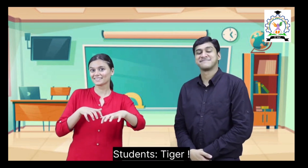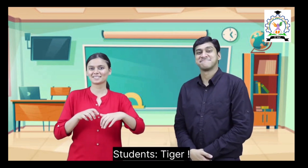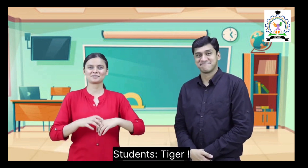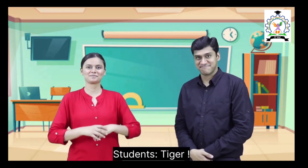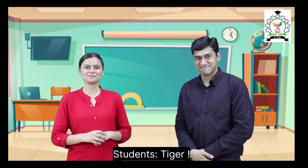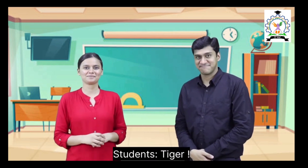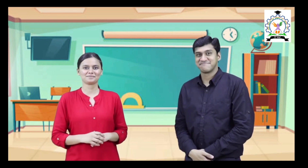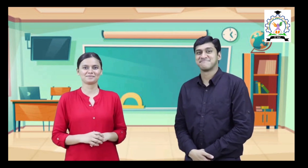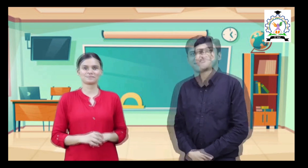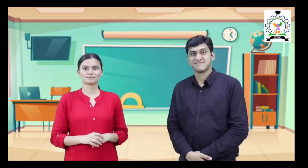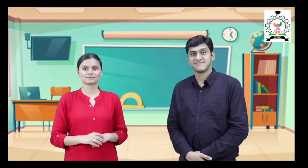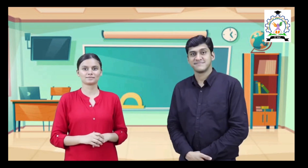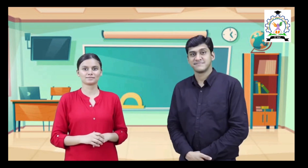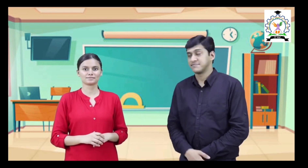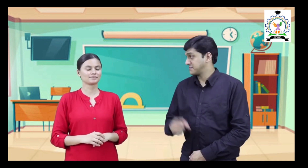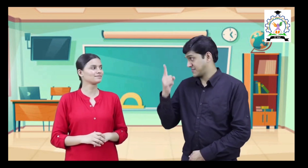बाघ।